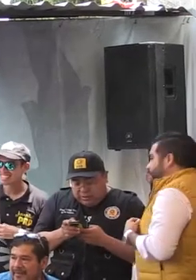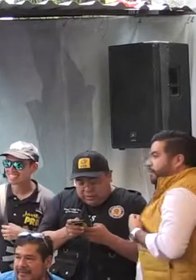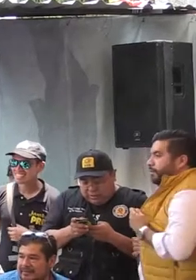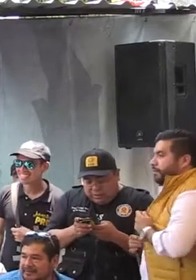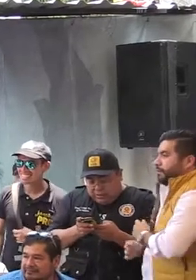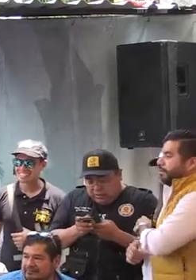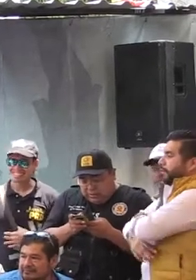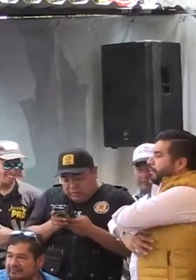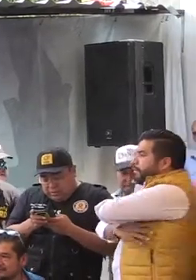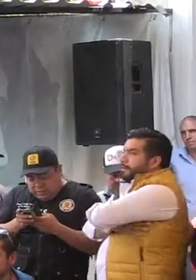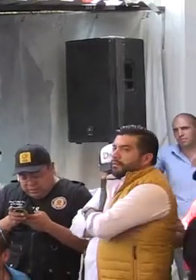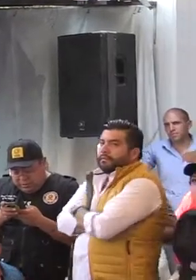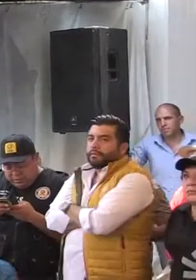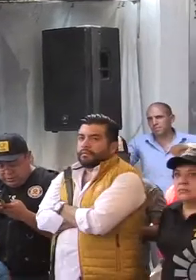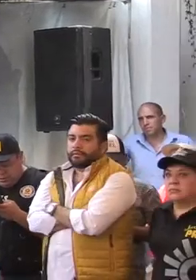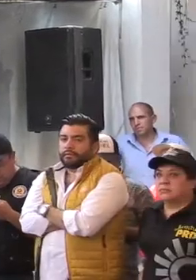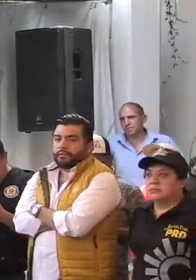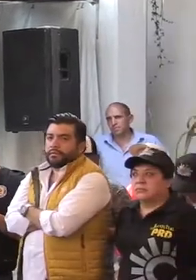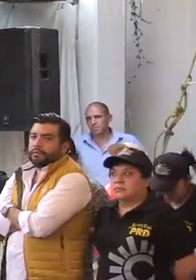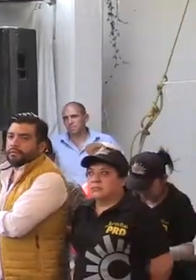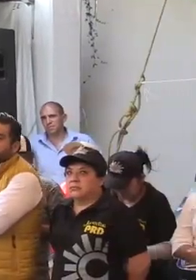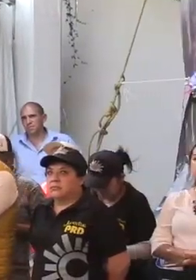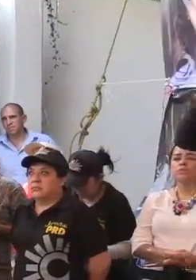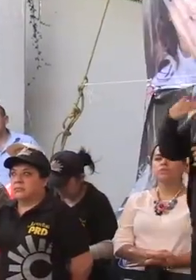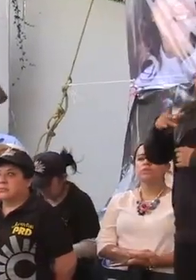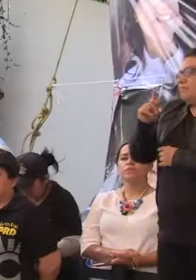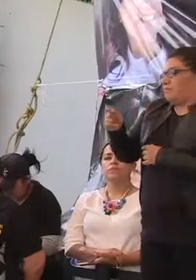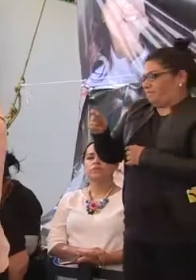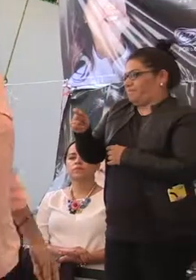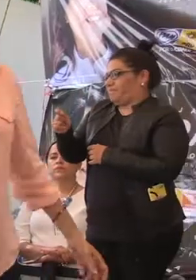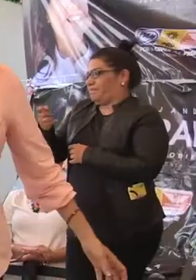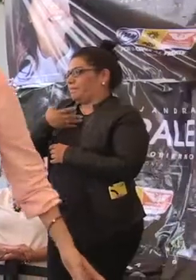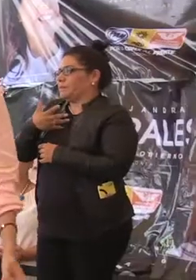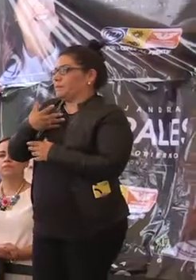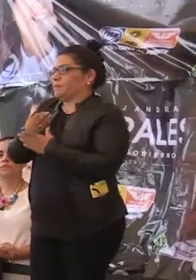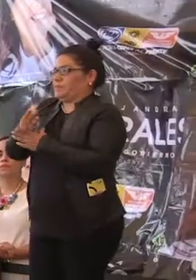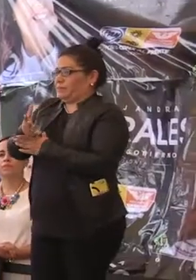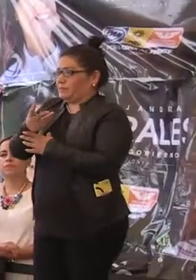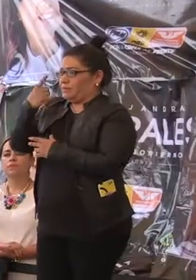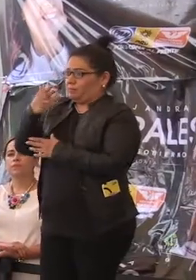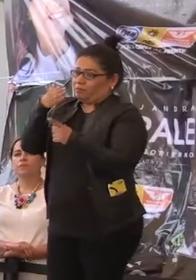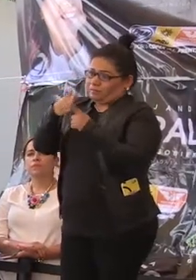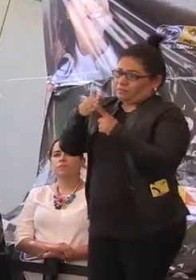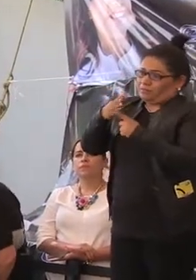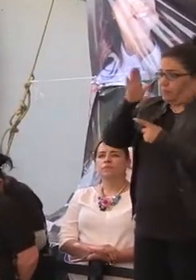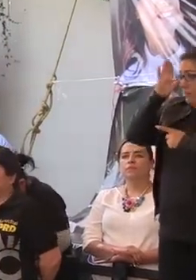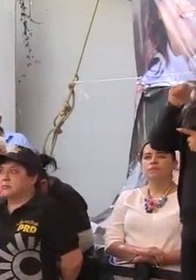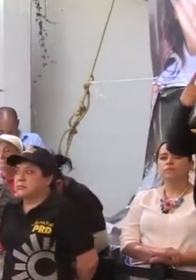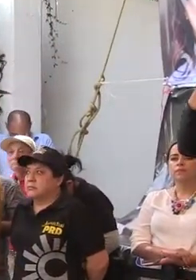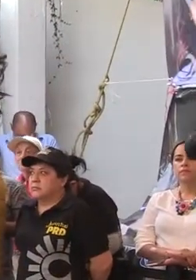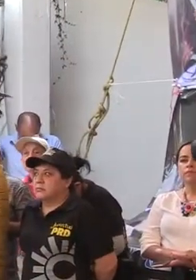porque yo también, ya se los dije, yo también sé lo que significa tener que salir para tener que decidir un